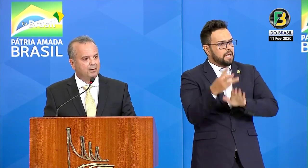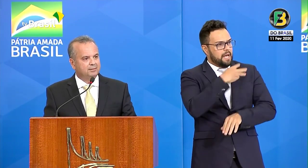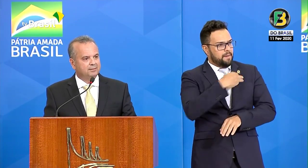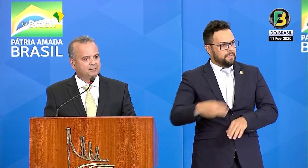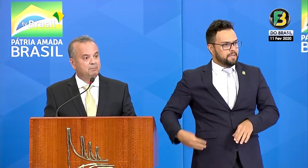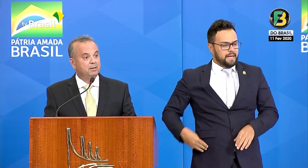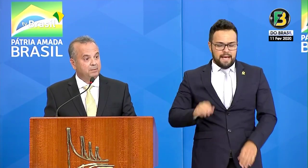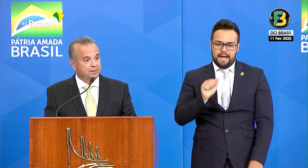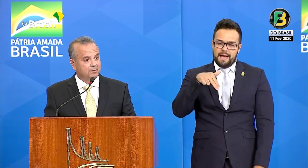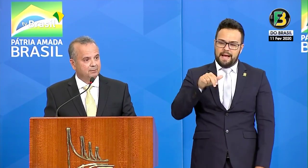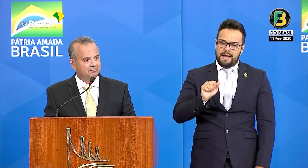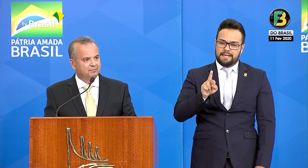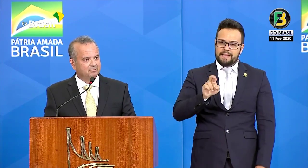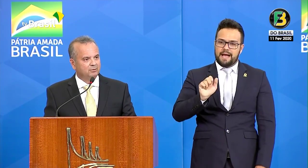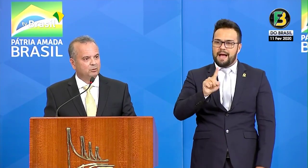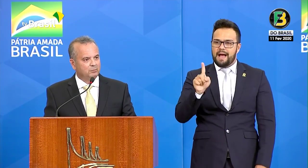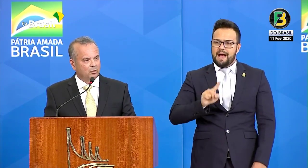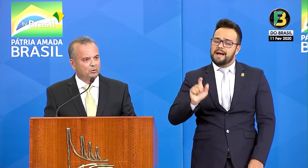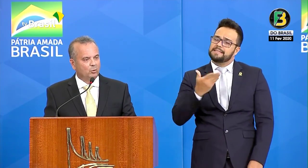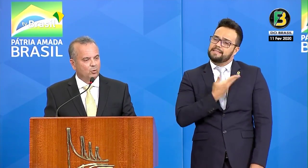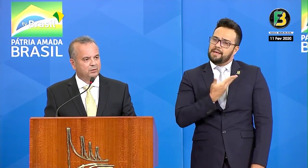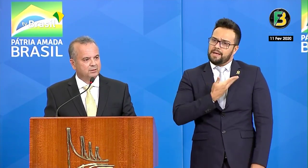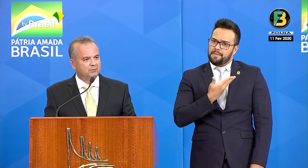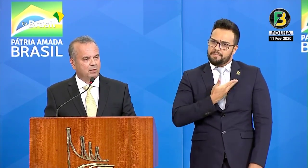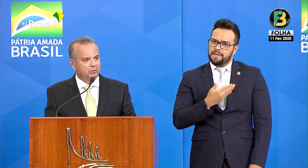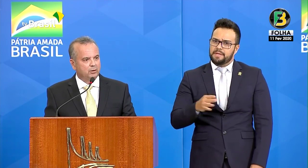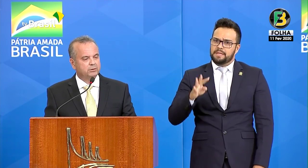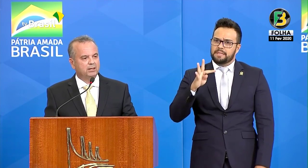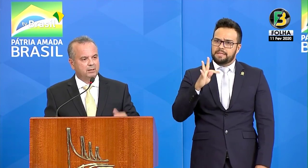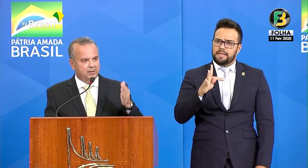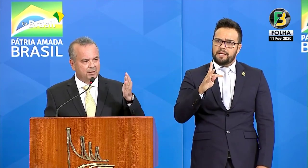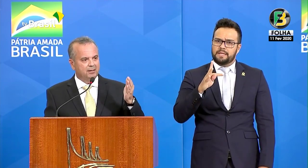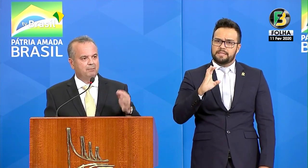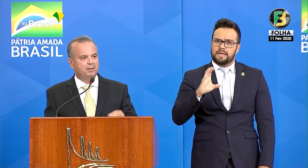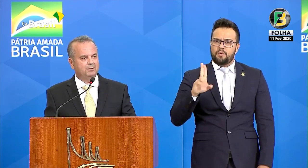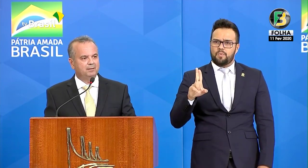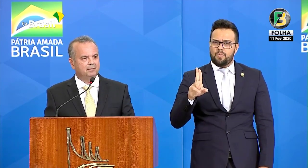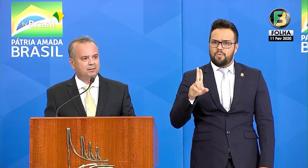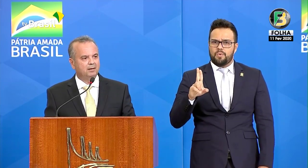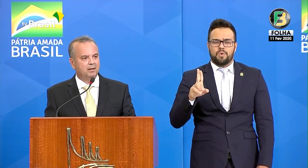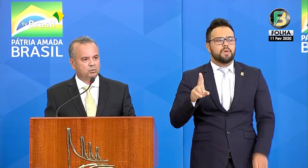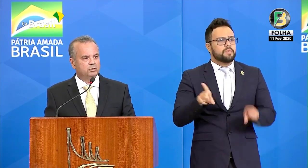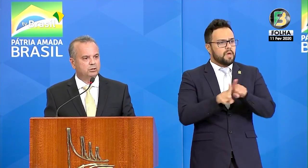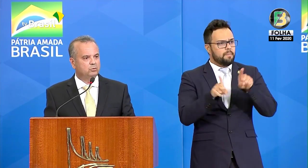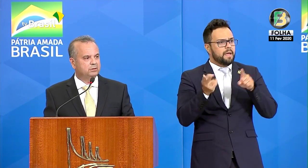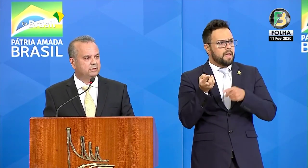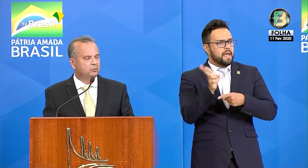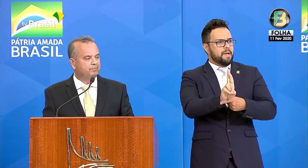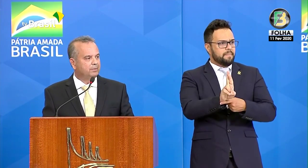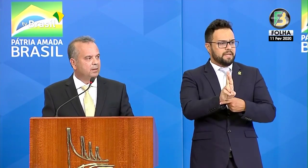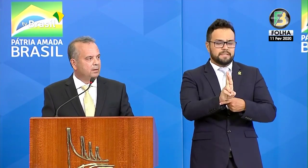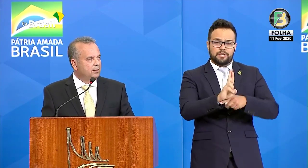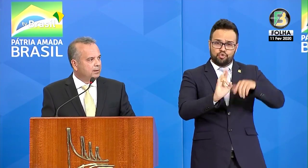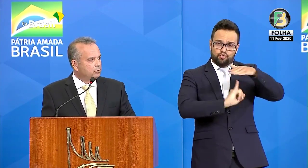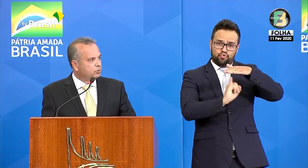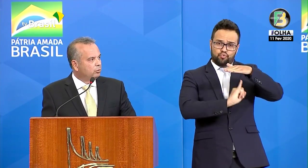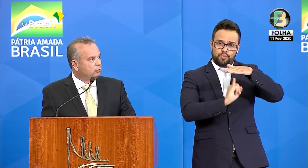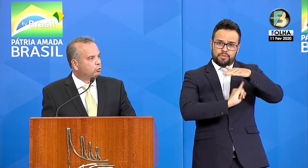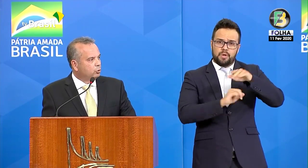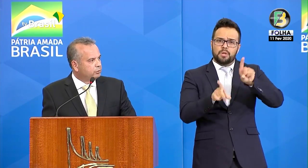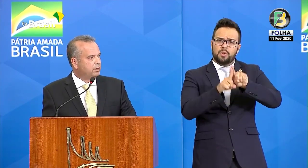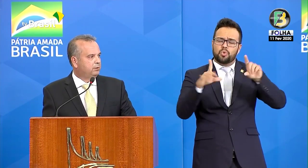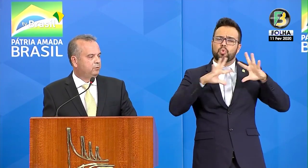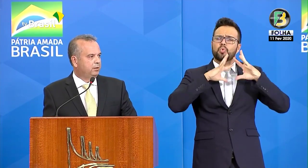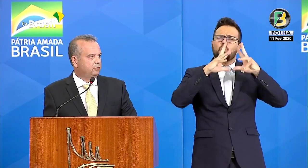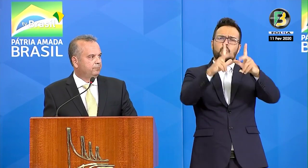Ana Reis, minha amiga do Tribunal de Contas da União, que certamente aqui representa a sua instituição. Quero